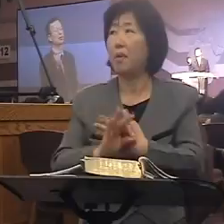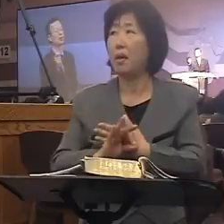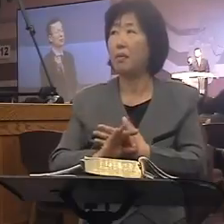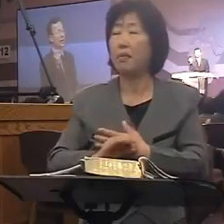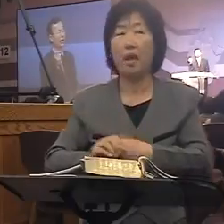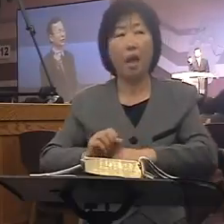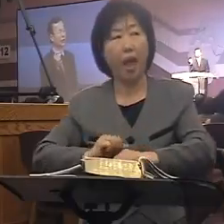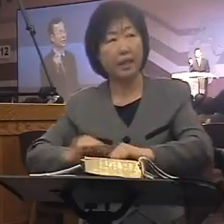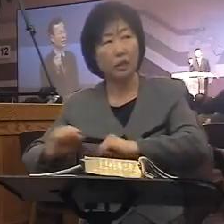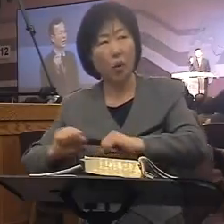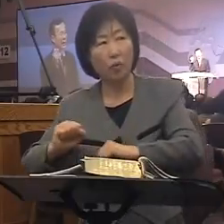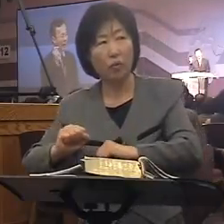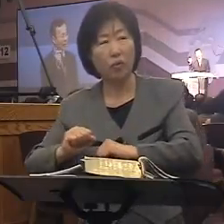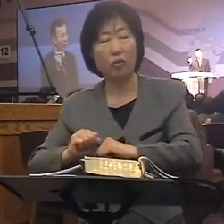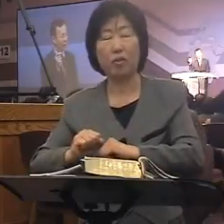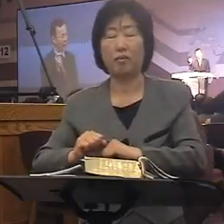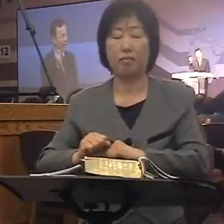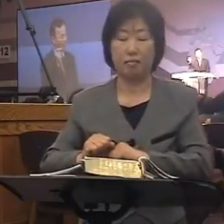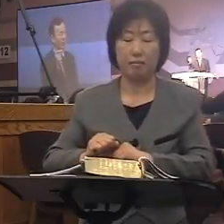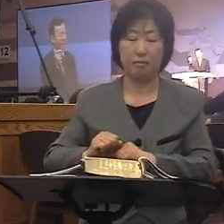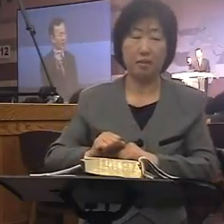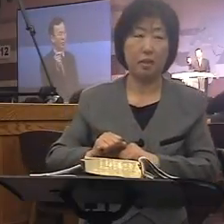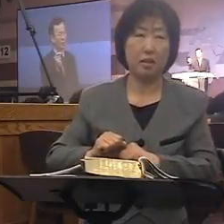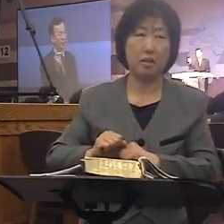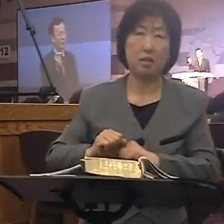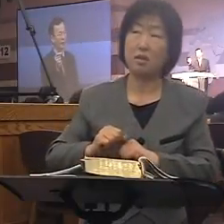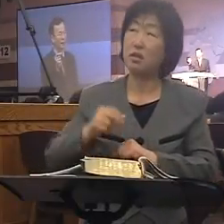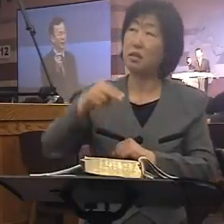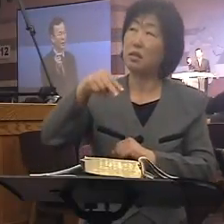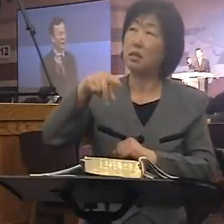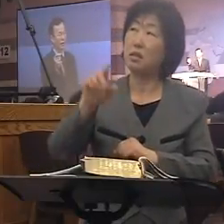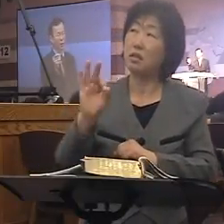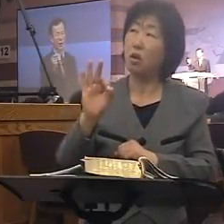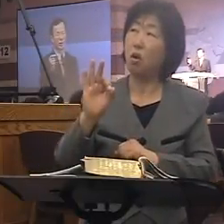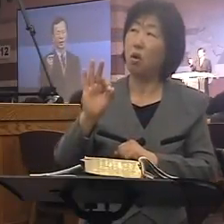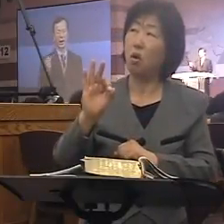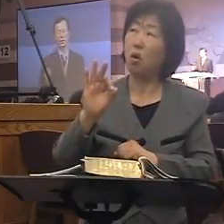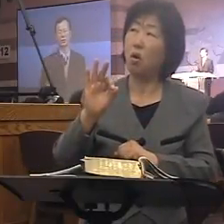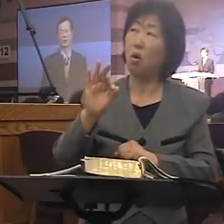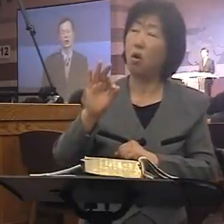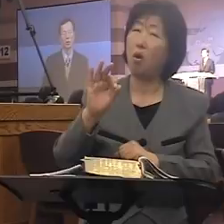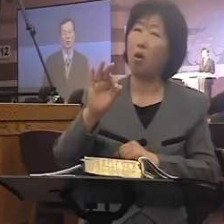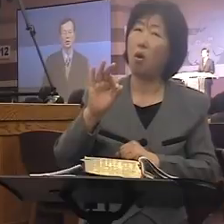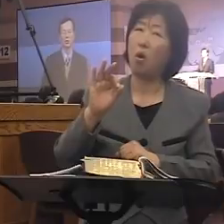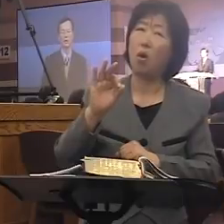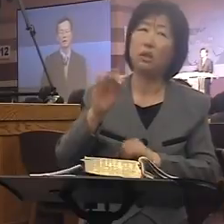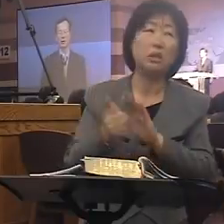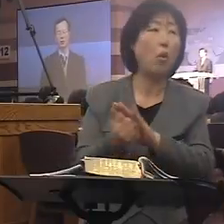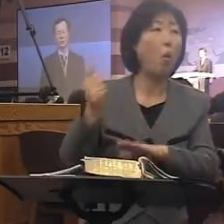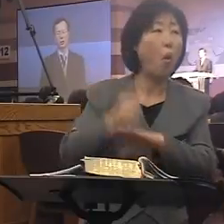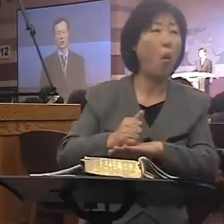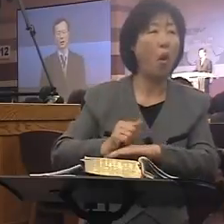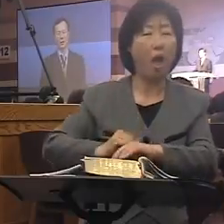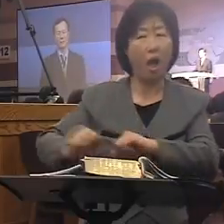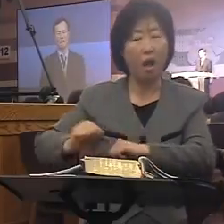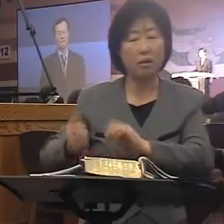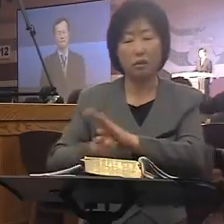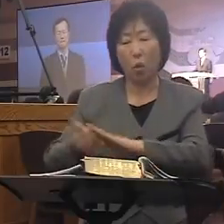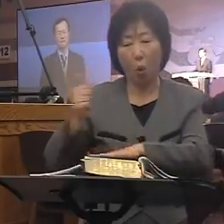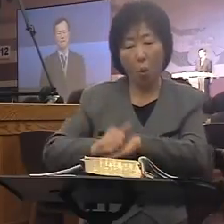액션과 석세스입니다. 액션과 석세스, 액션과 성공입니다. 교회도 이 액션과 성공 신드롬에 빠졌습니다.